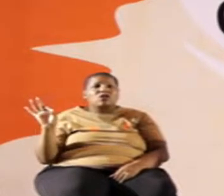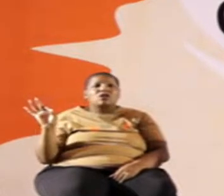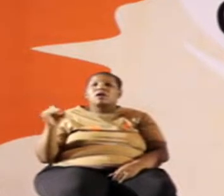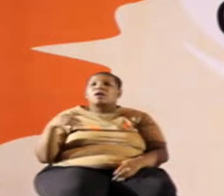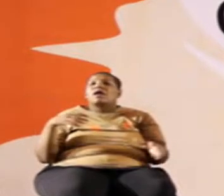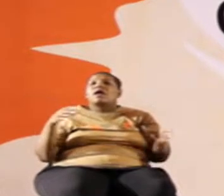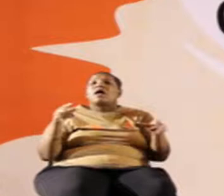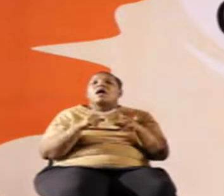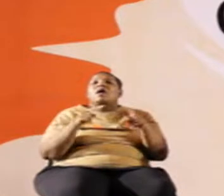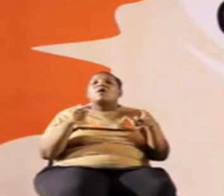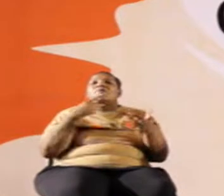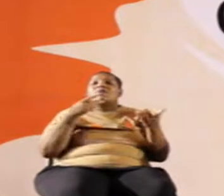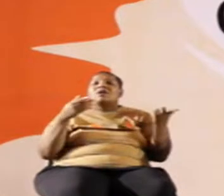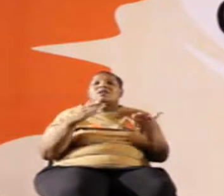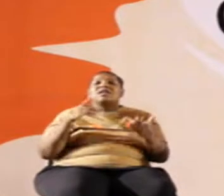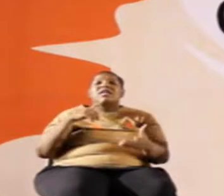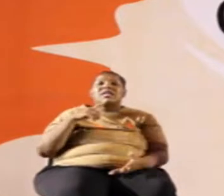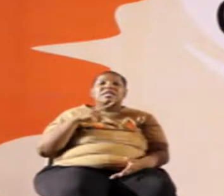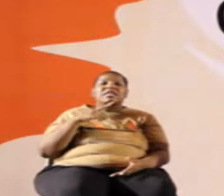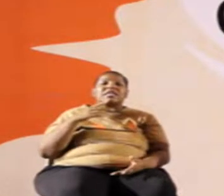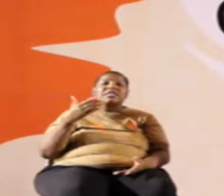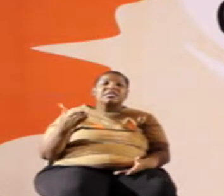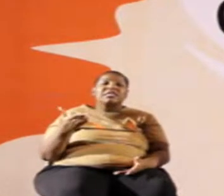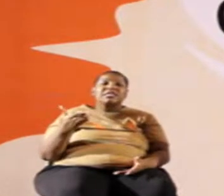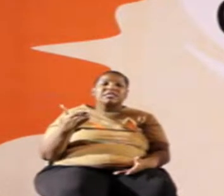Davis. Gente, Viola Davis.